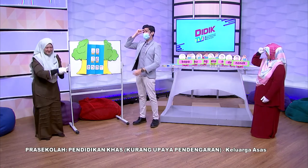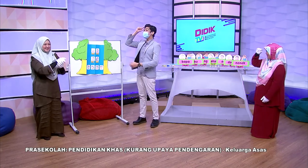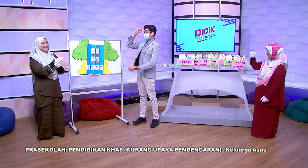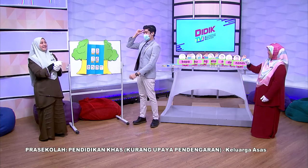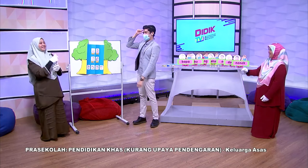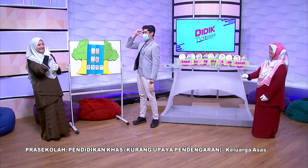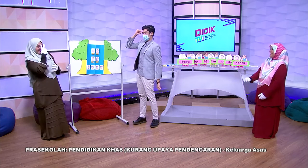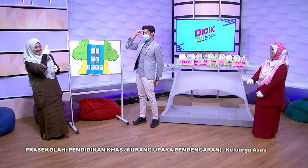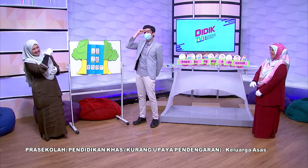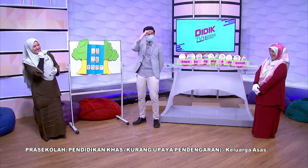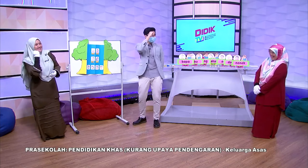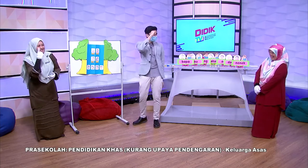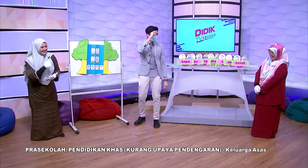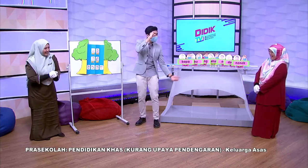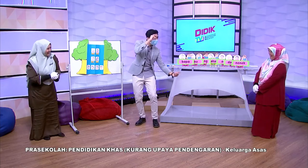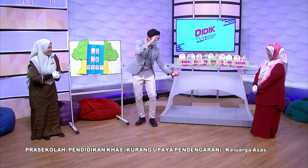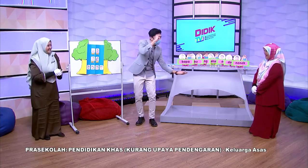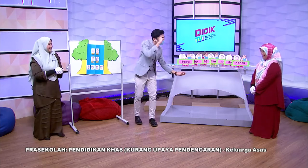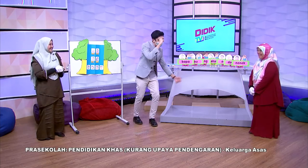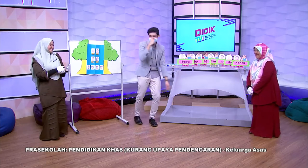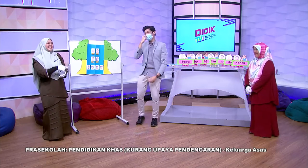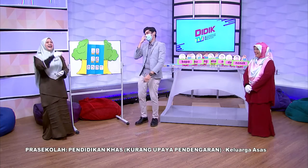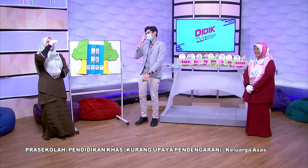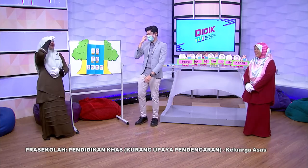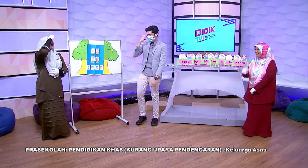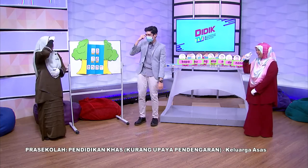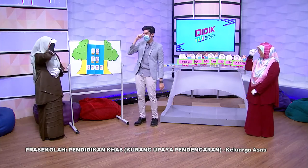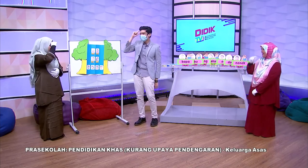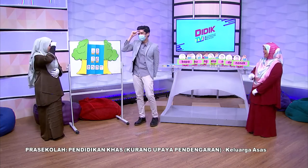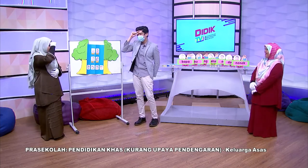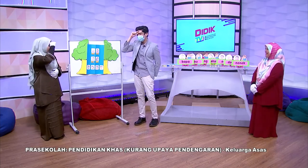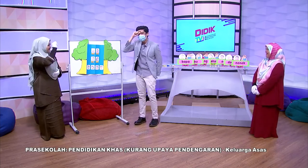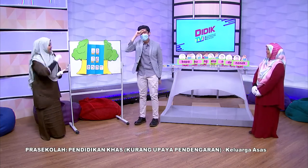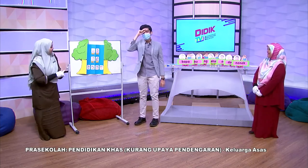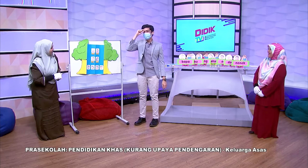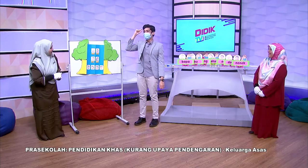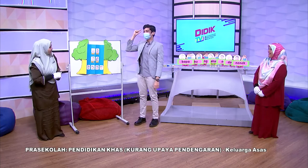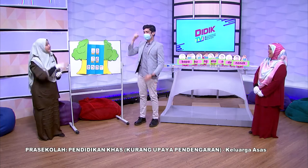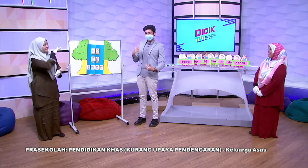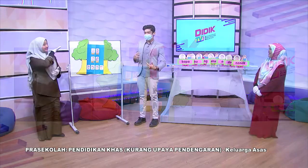huruf z sini dulu kita parkir oke eh